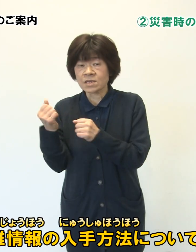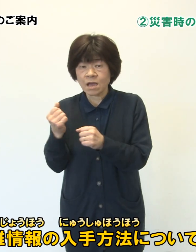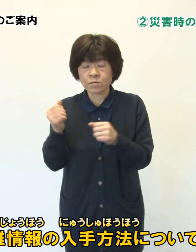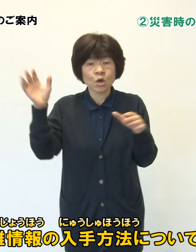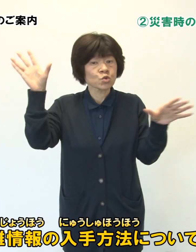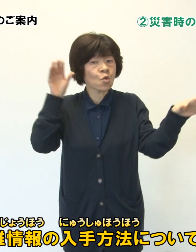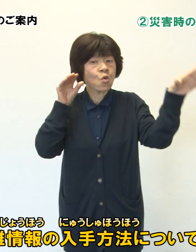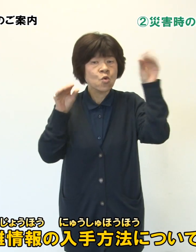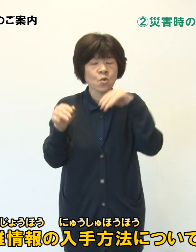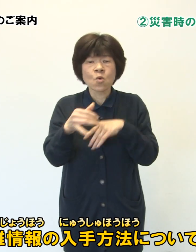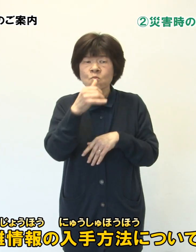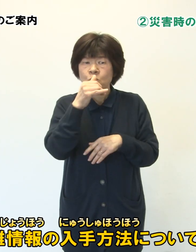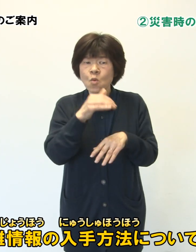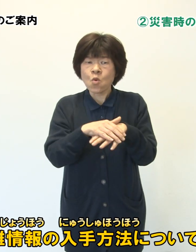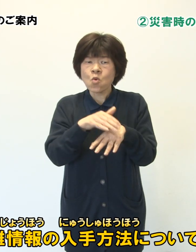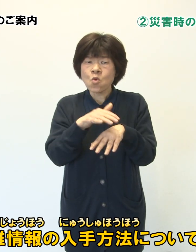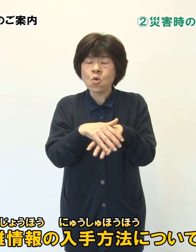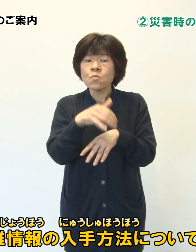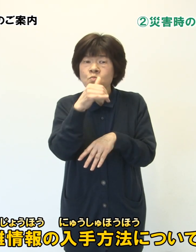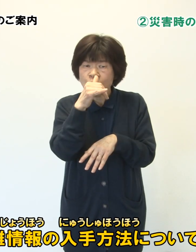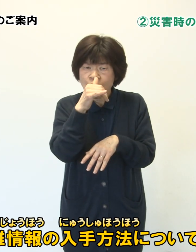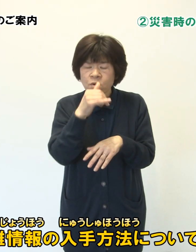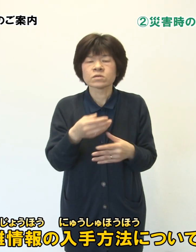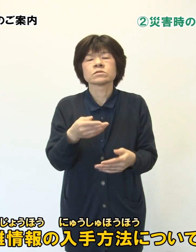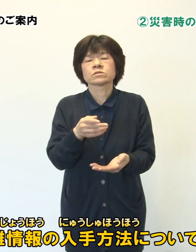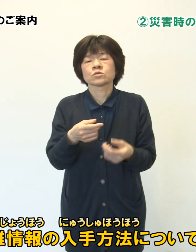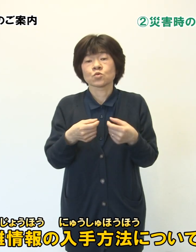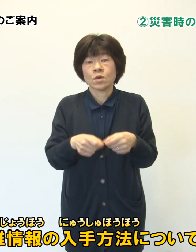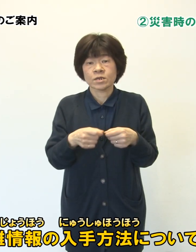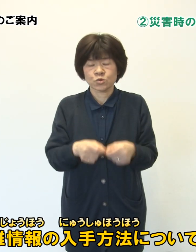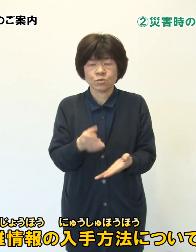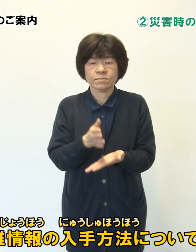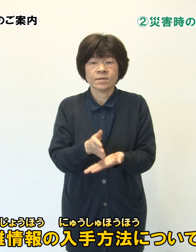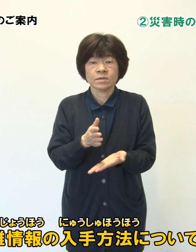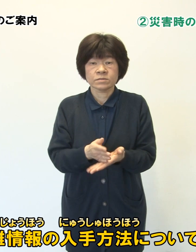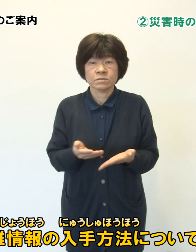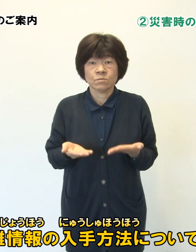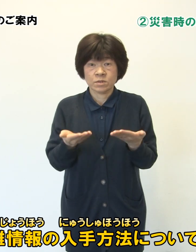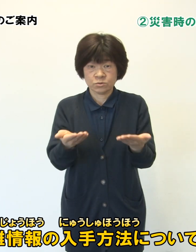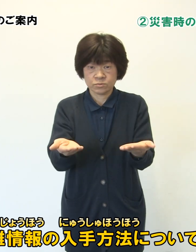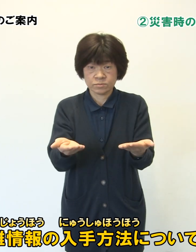的な避難情報の入手方法についてご案内します。